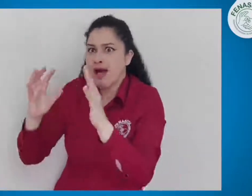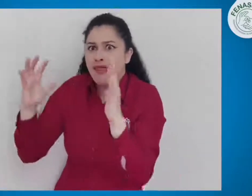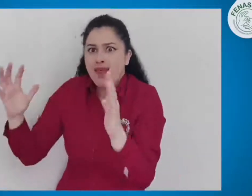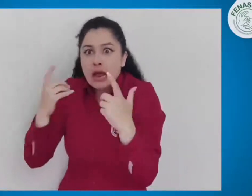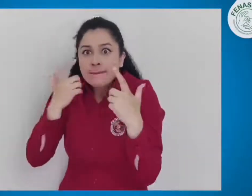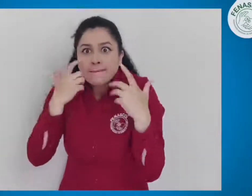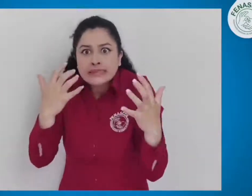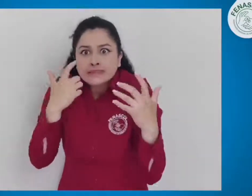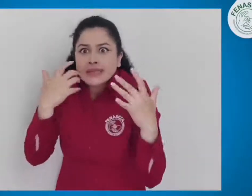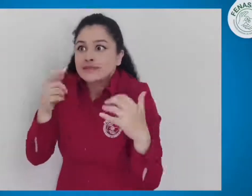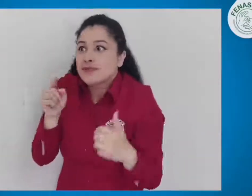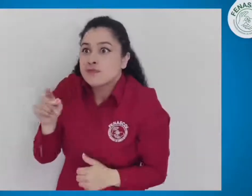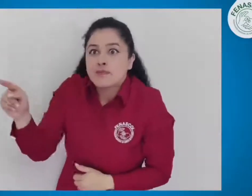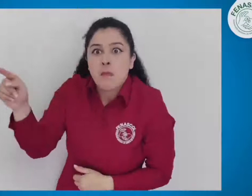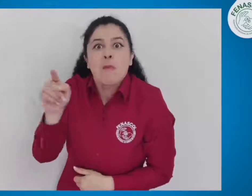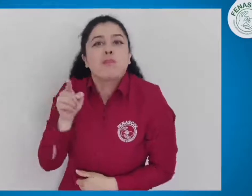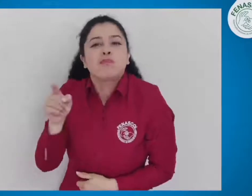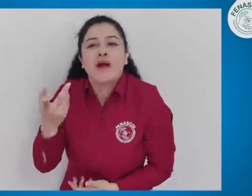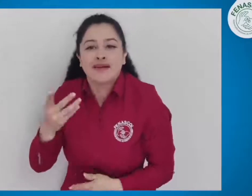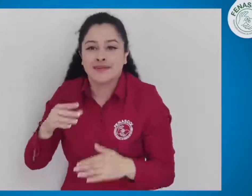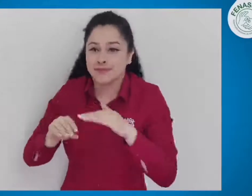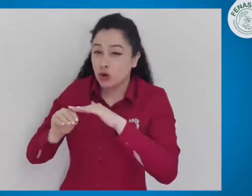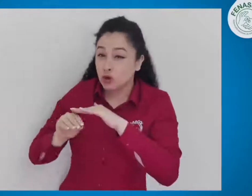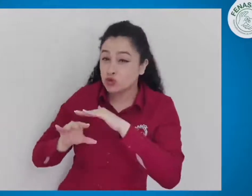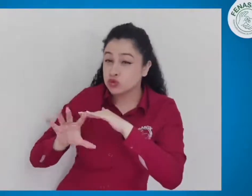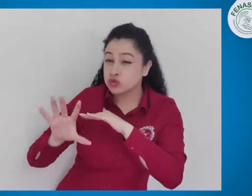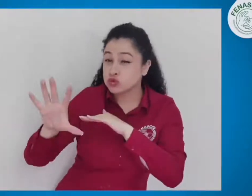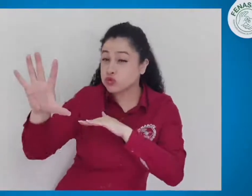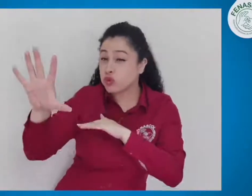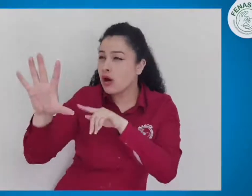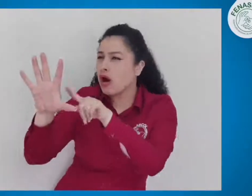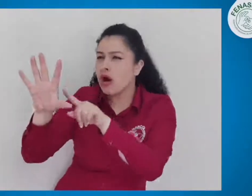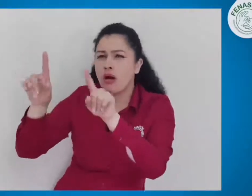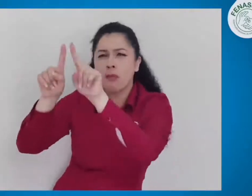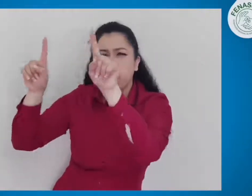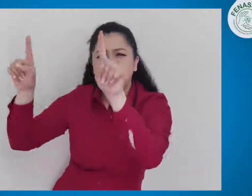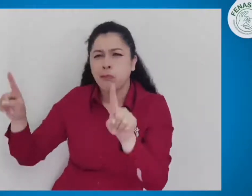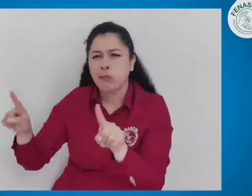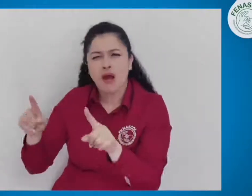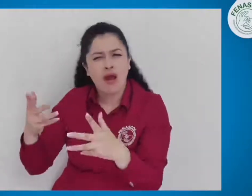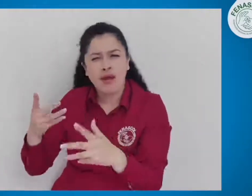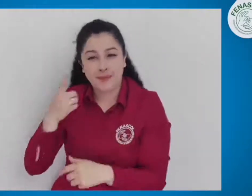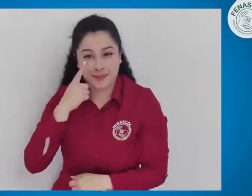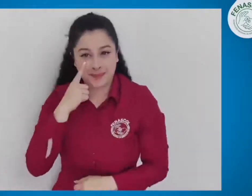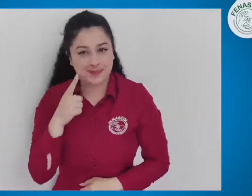y espacios representativos iluminando los de esta manera